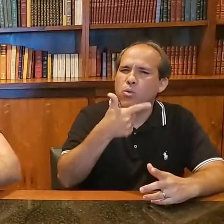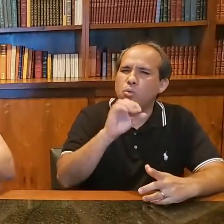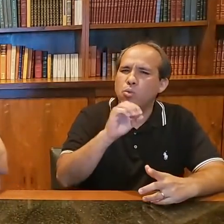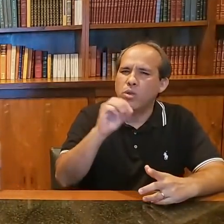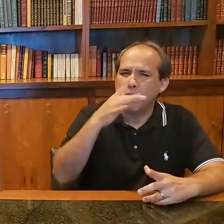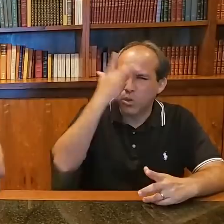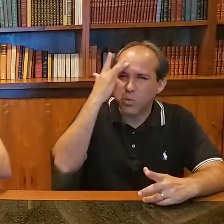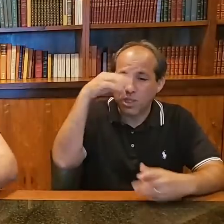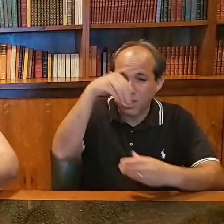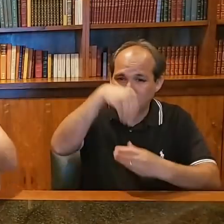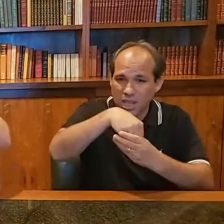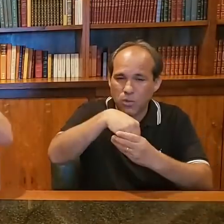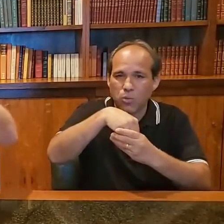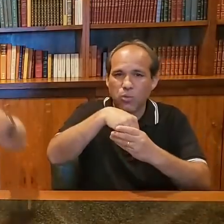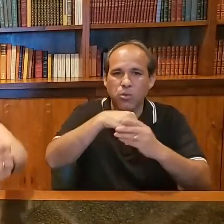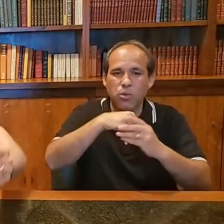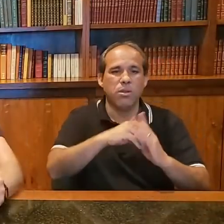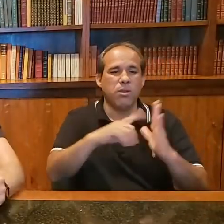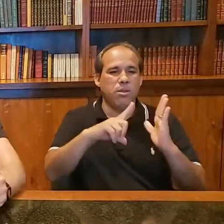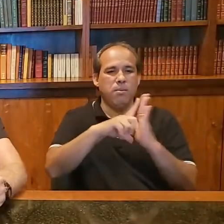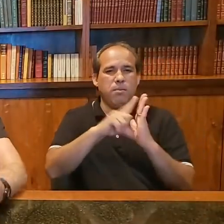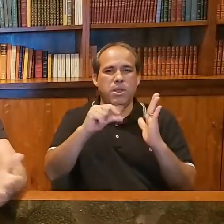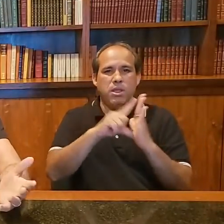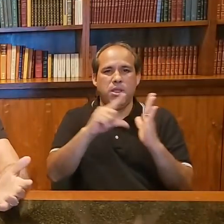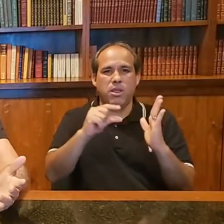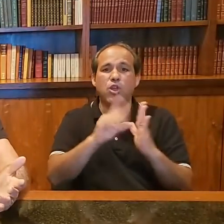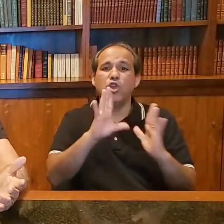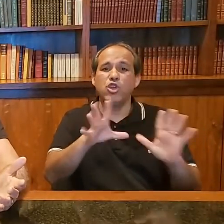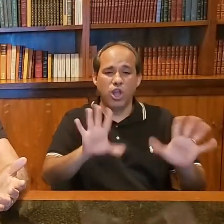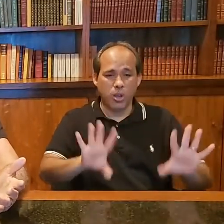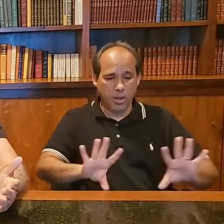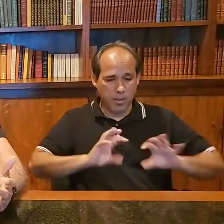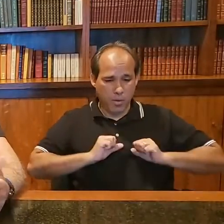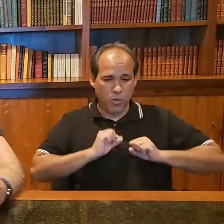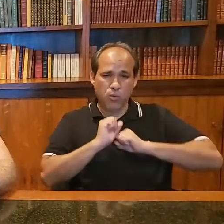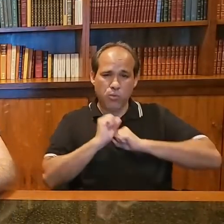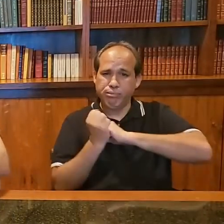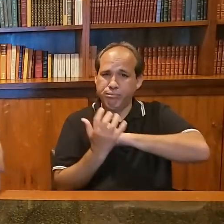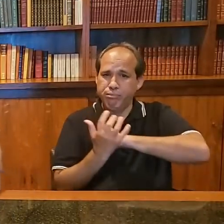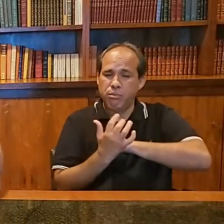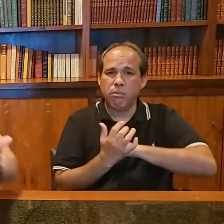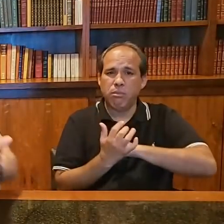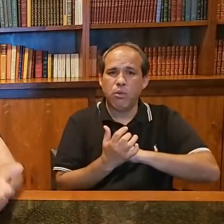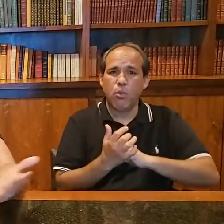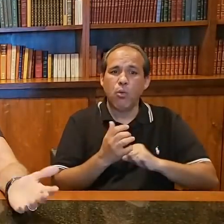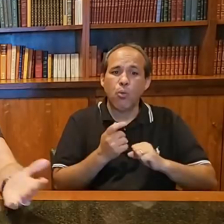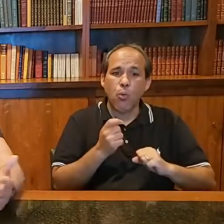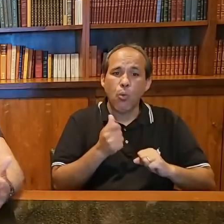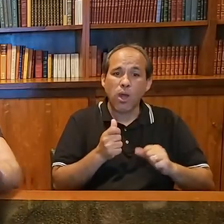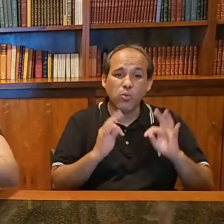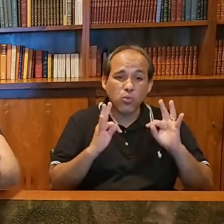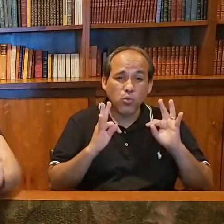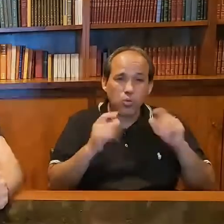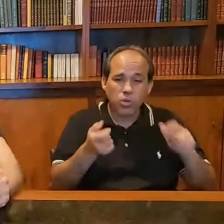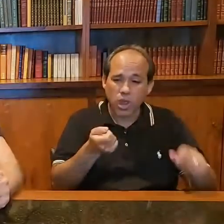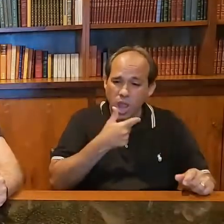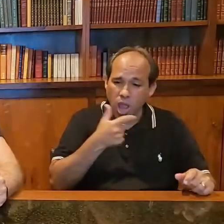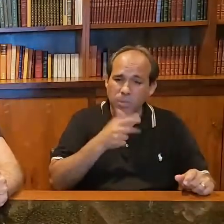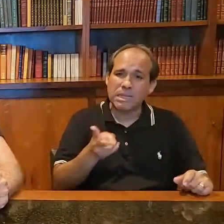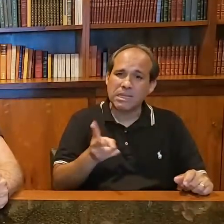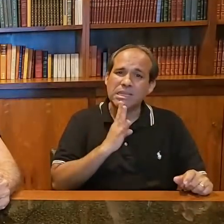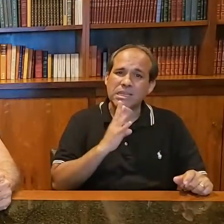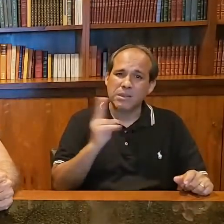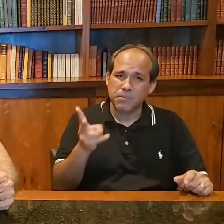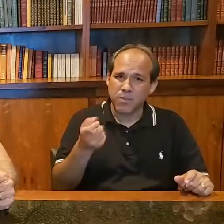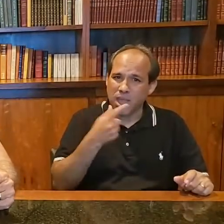200 pessoas lá, lá da presidência, que foram contaminadas, né? Quase todo mundo tomou aquele remédio. Eu tomei